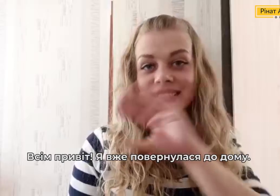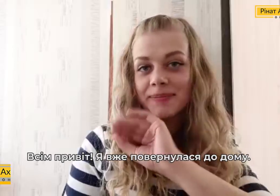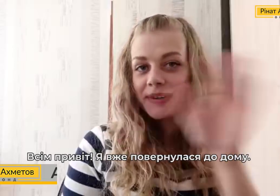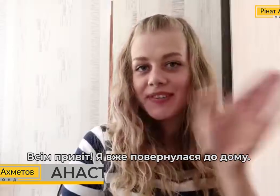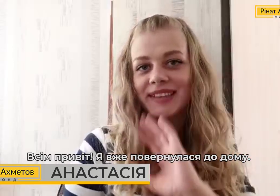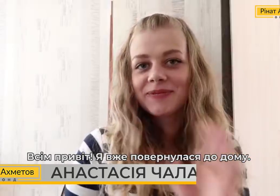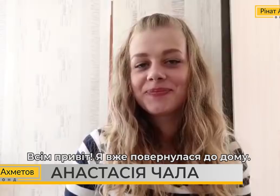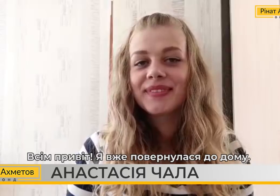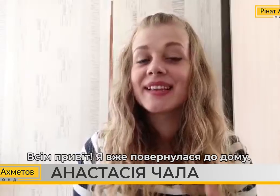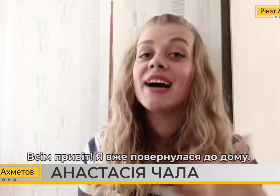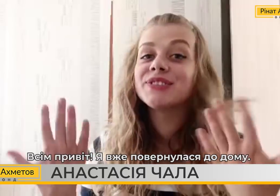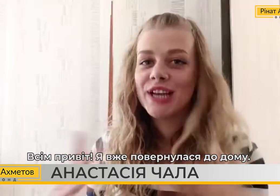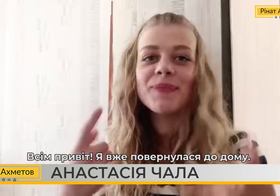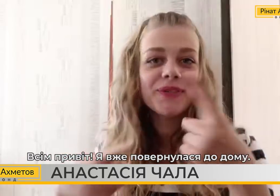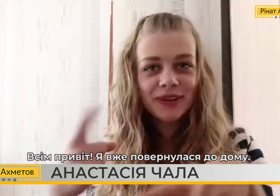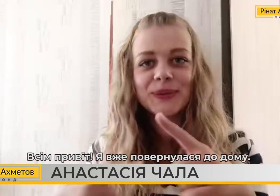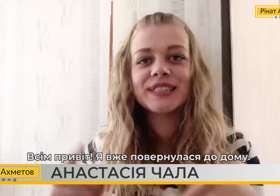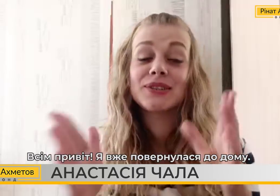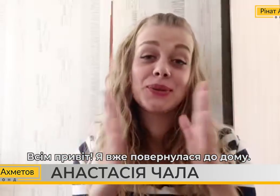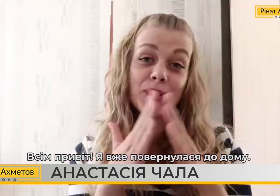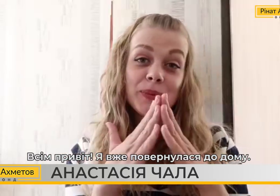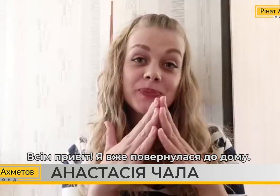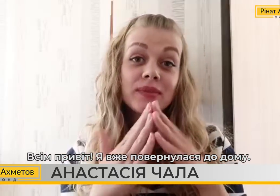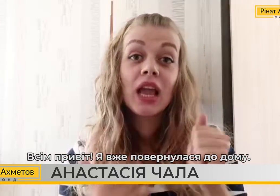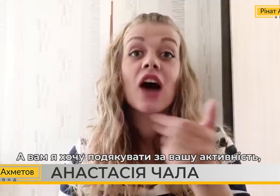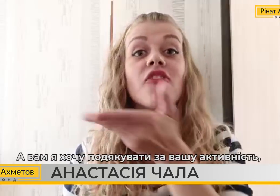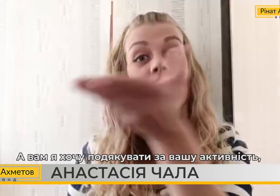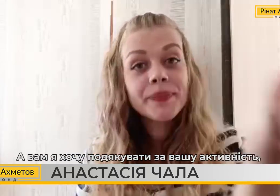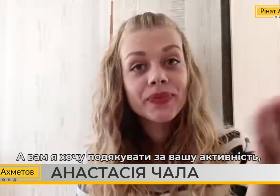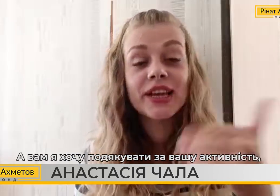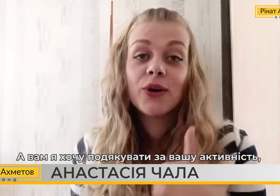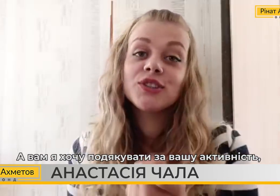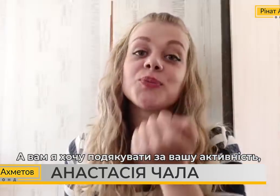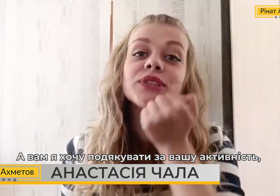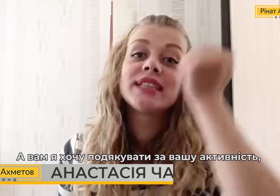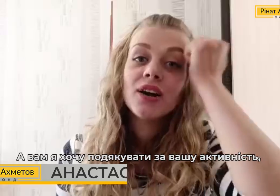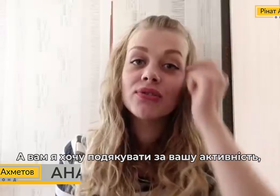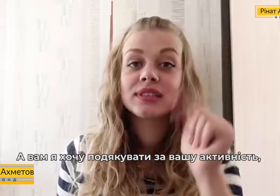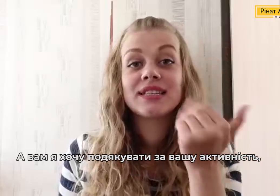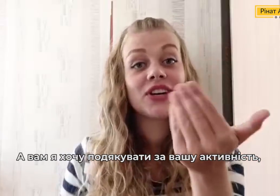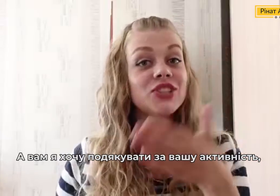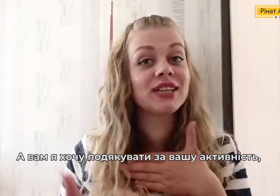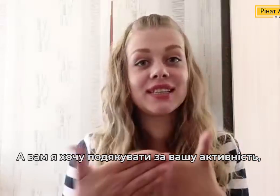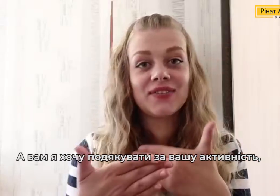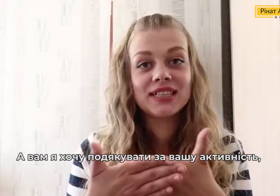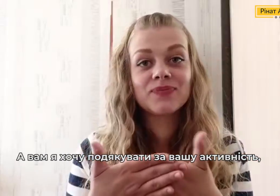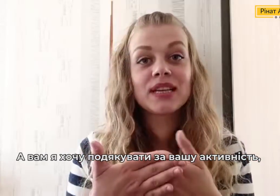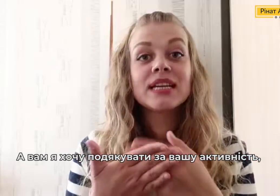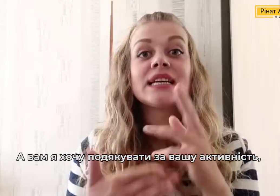Всім привіт! Я вже повернулася додому, а вам я хочу подякувати за вашу активність,